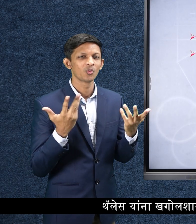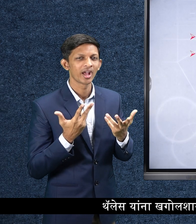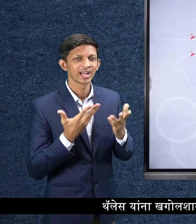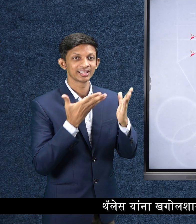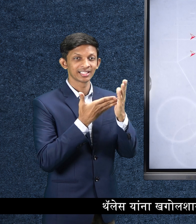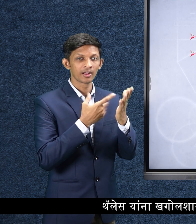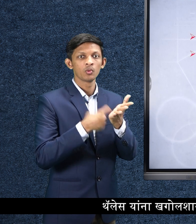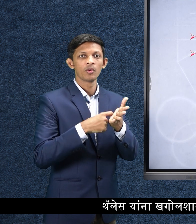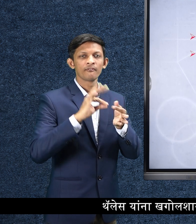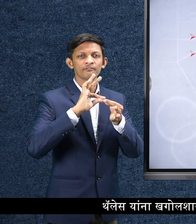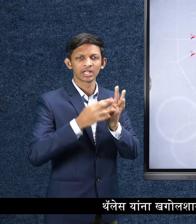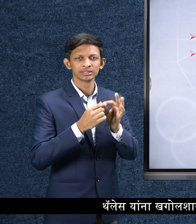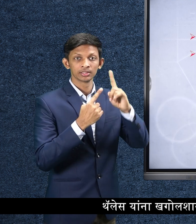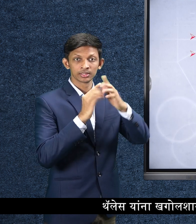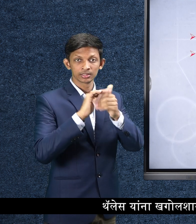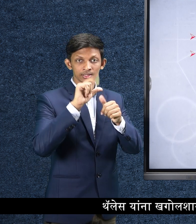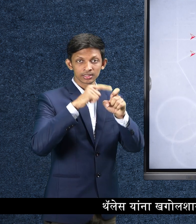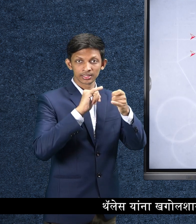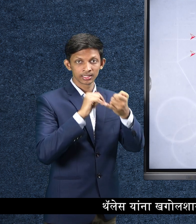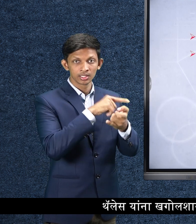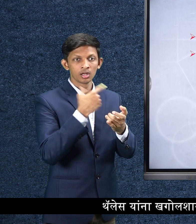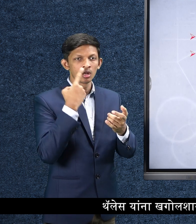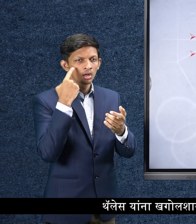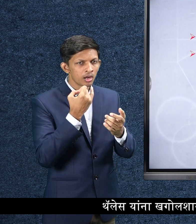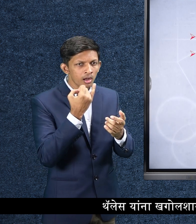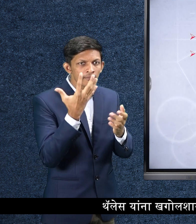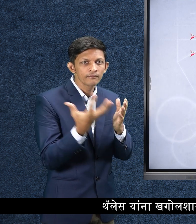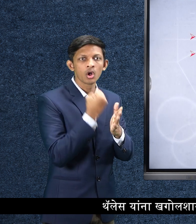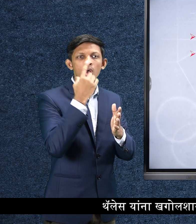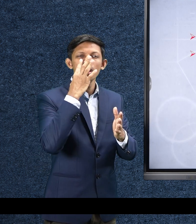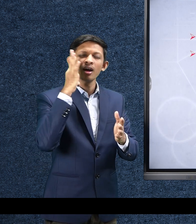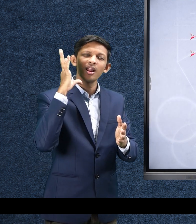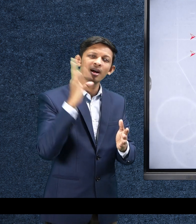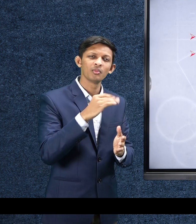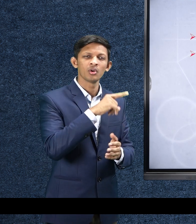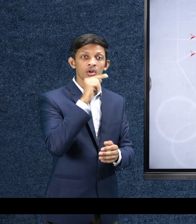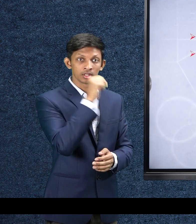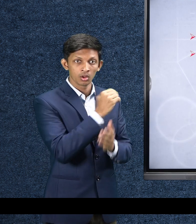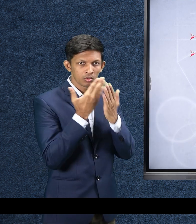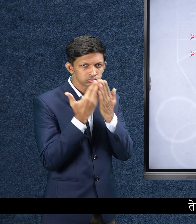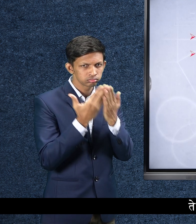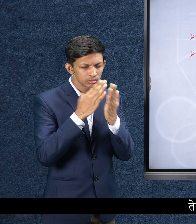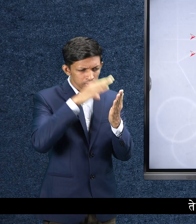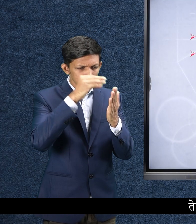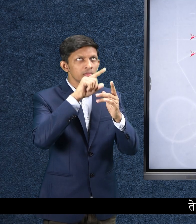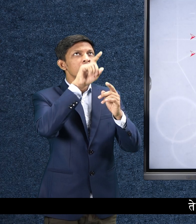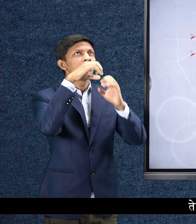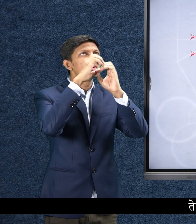थेल्स यांना खगोलशास्त्राच्या अभ्यासासाठी महत्त्वाचे वाटलेले हे प्रमेय कोणते आहे ते आपण आता